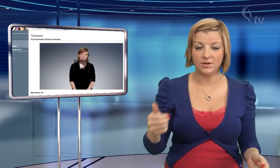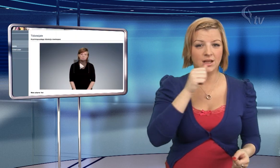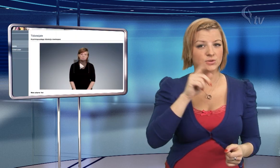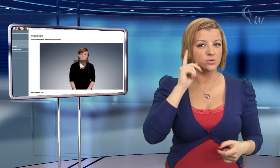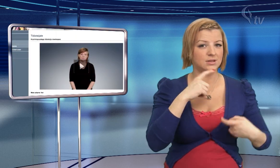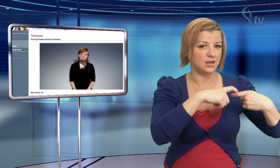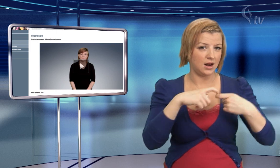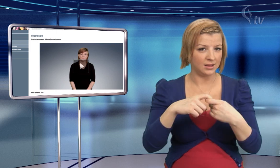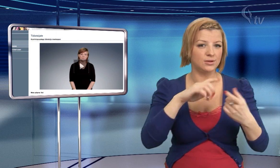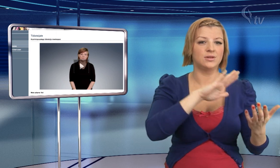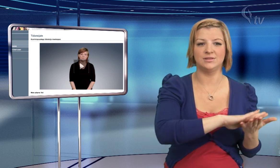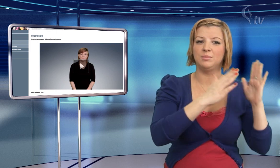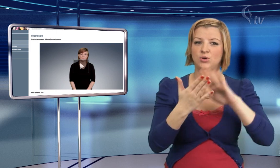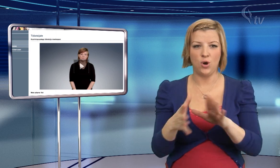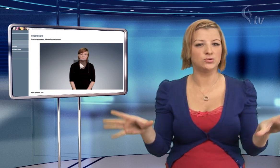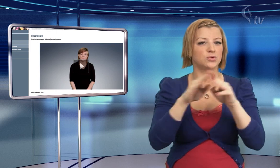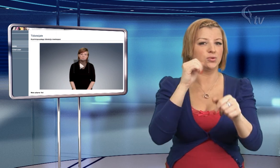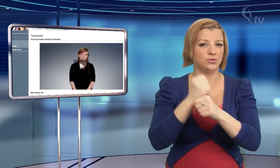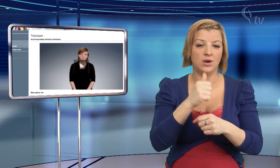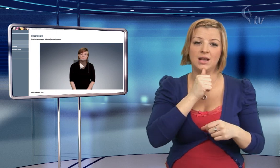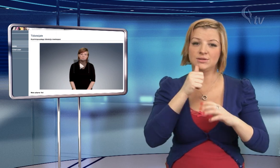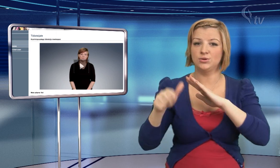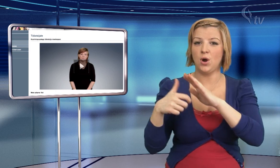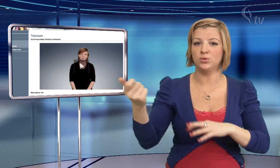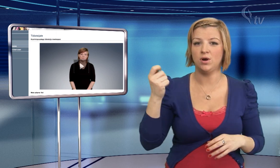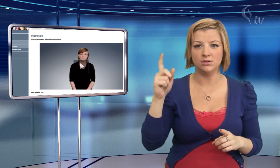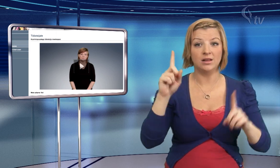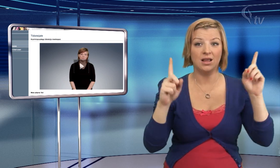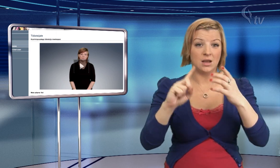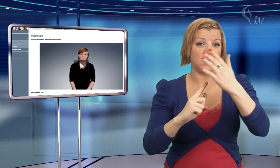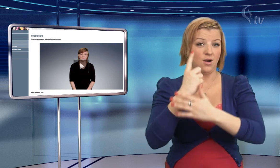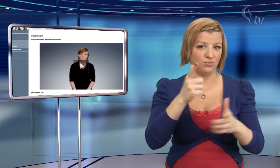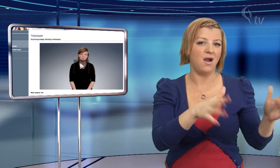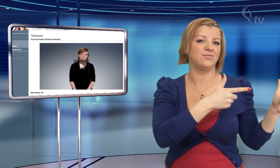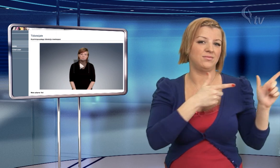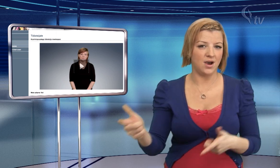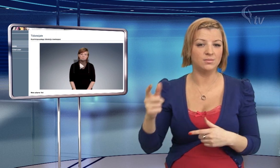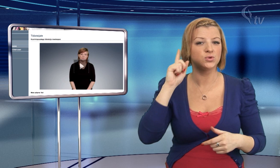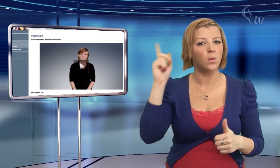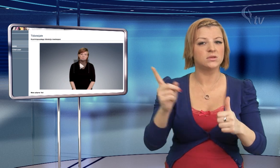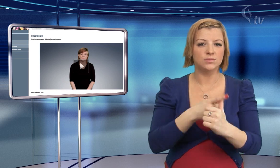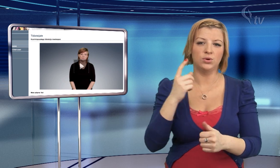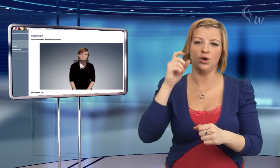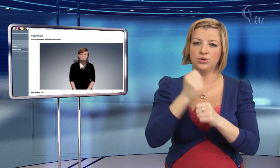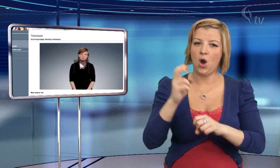2011. aasta kevadel sõlmitud Eesti Kurtide Liidu koostööst Eesti Töötukassaga on detsembri alguses